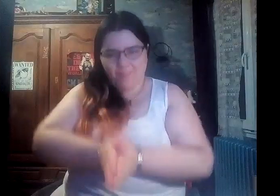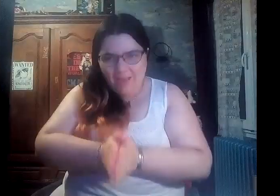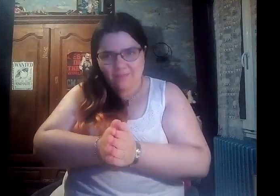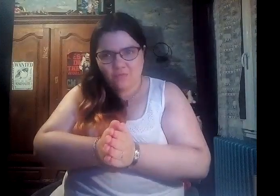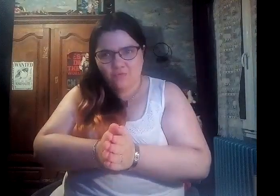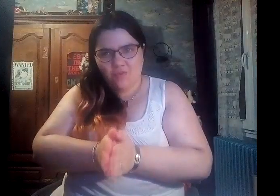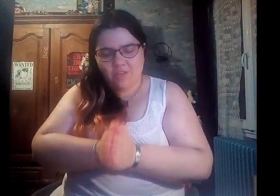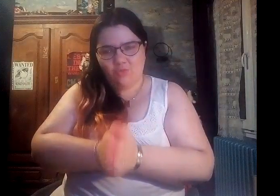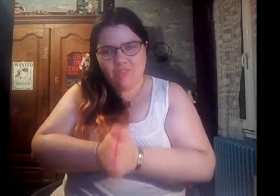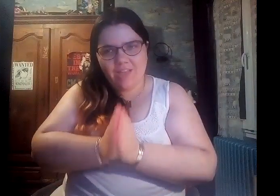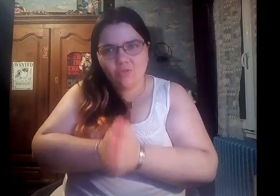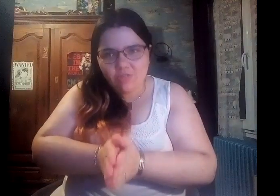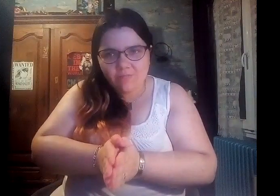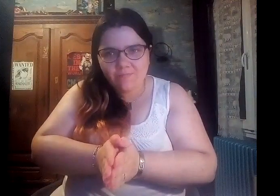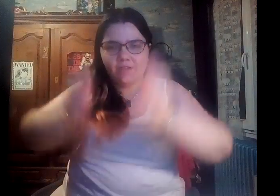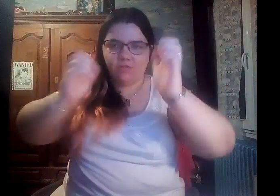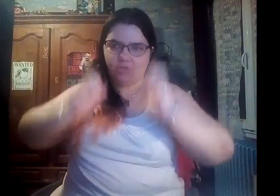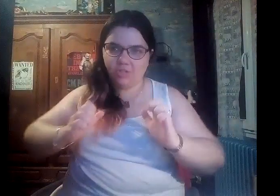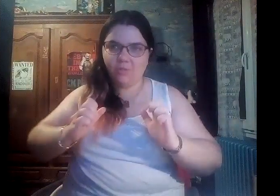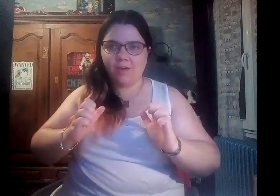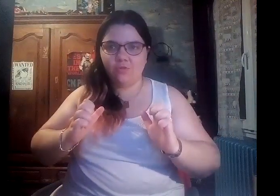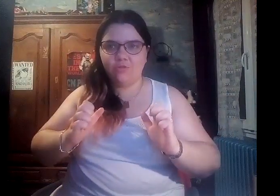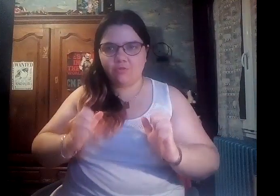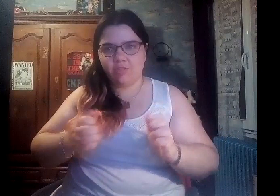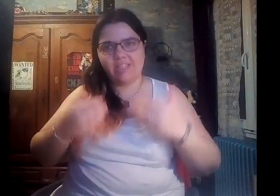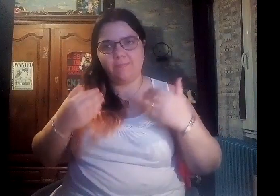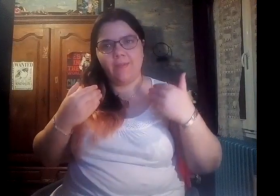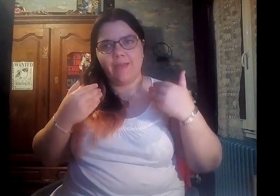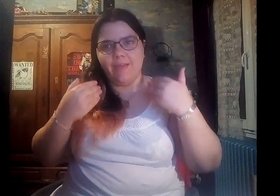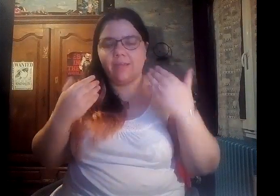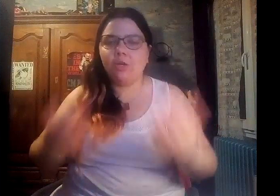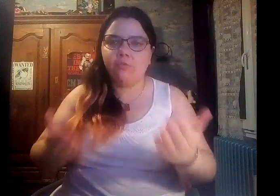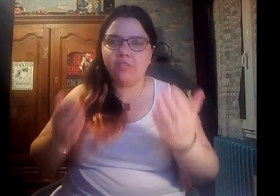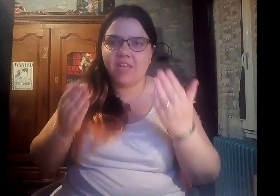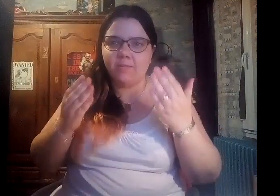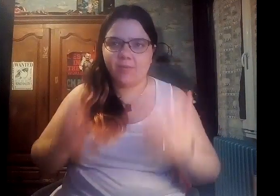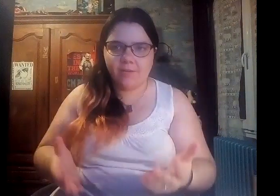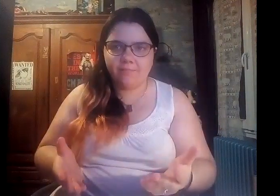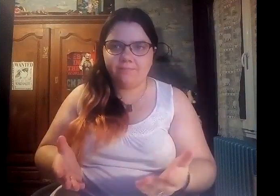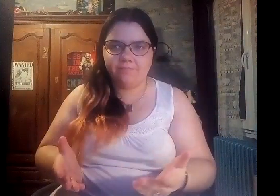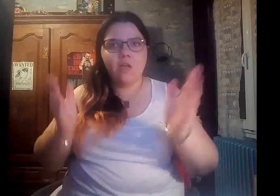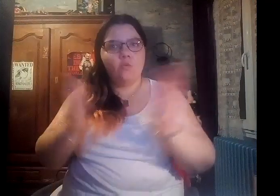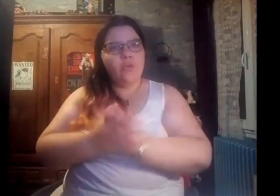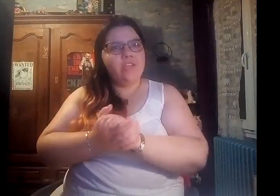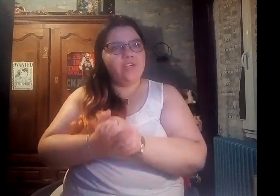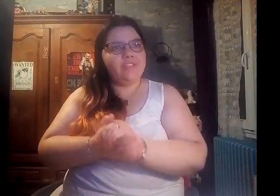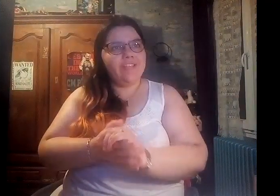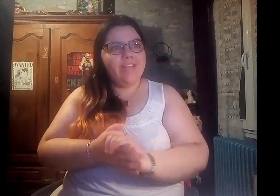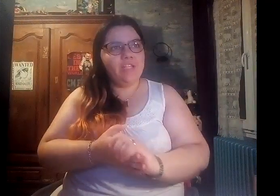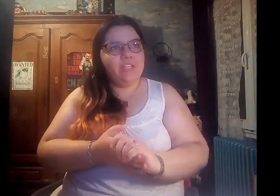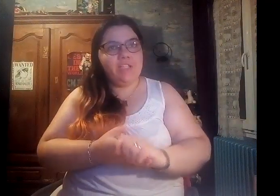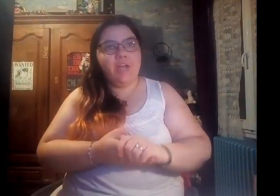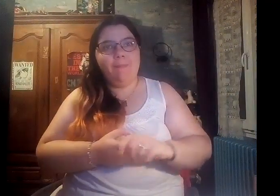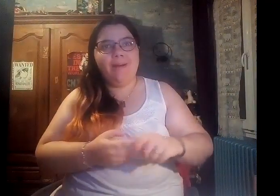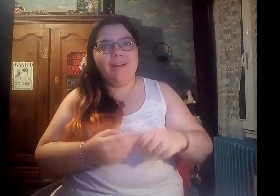bienvenue à toutes et à tous je suis Marius j'espère que vous allez bien oui je sais j'ai déjà parlé